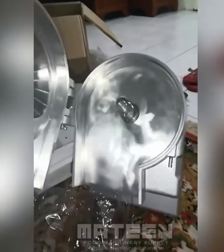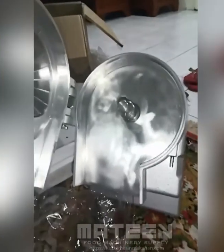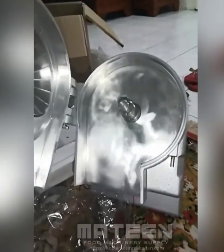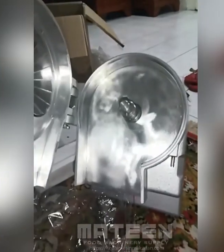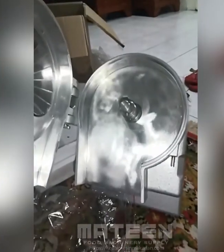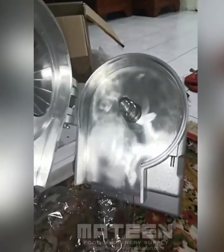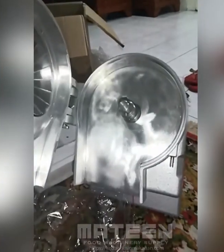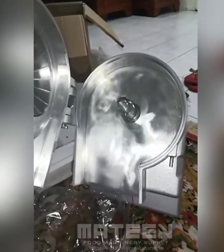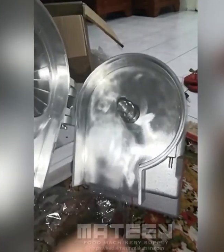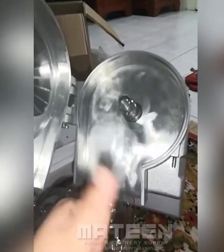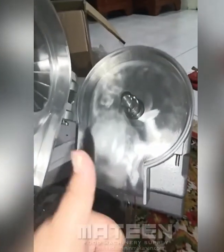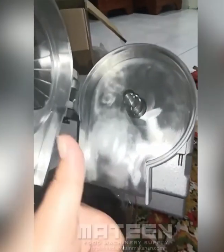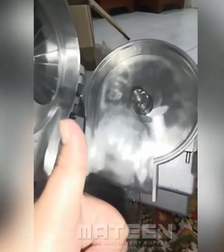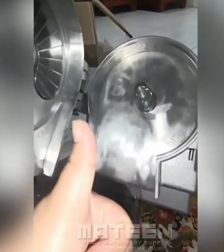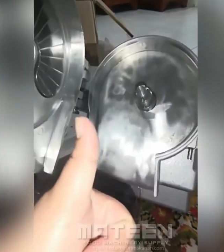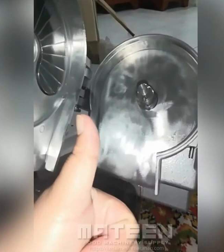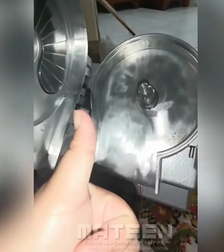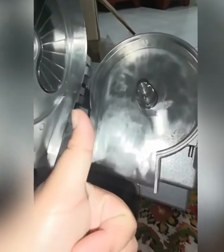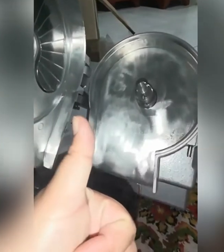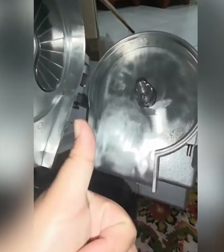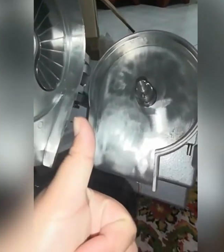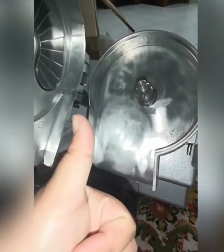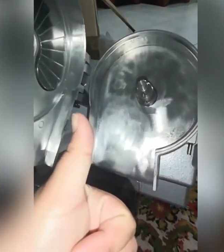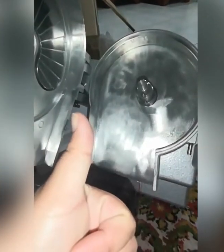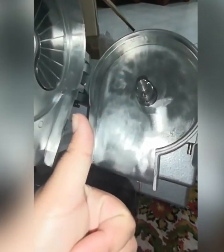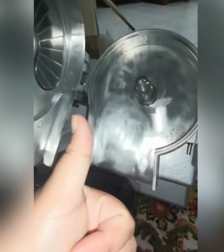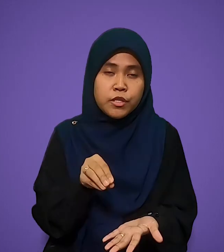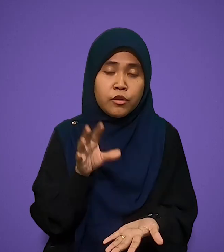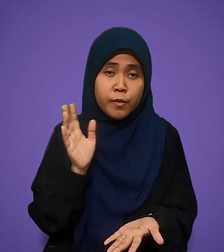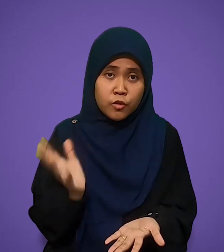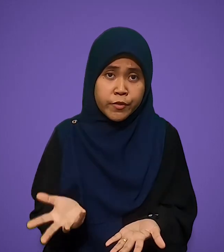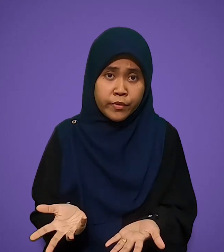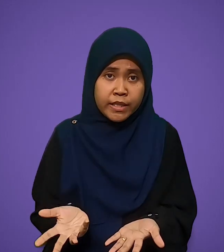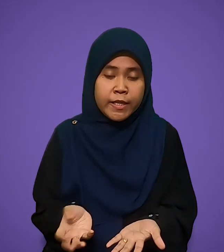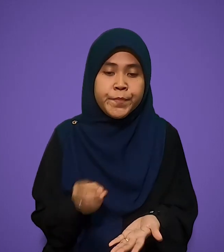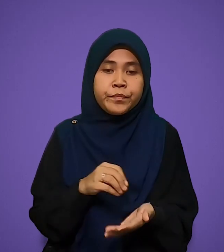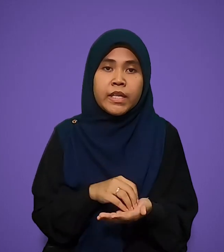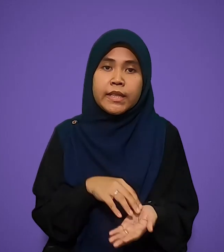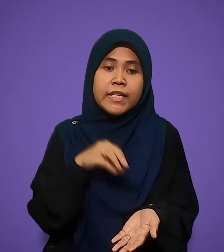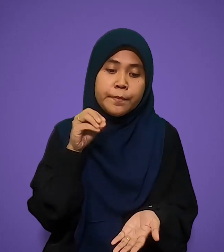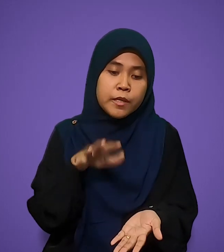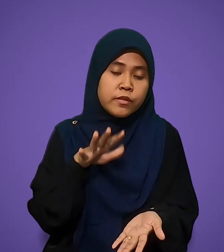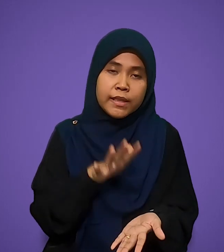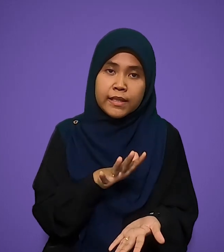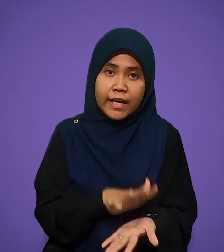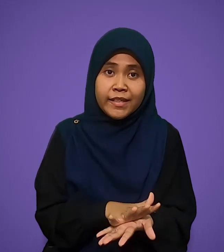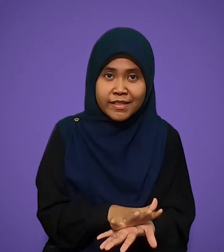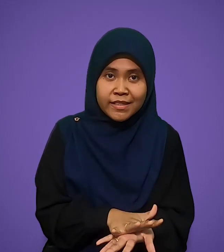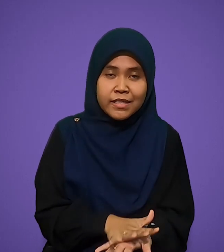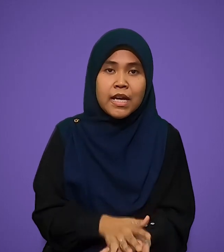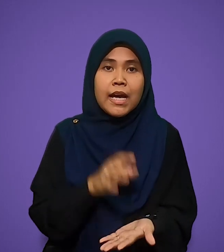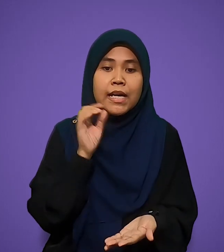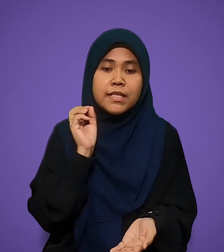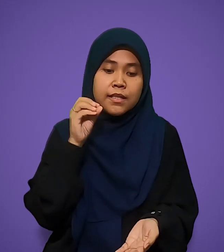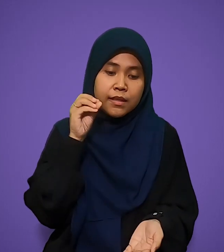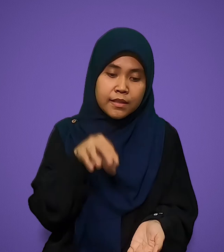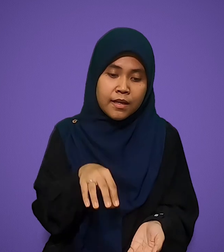kita memasukkan bahan ke dalam mesin biji tiba kata di Q180 ni, tidak perlu ditekan ya, hanya letak